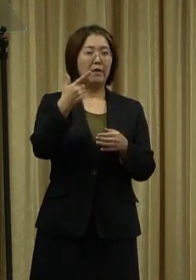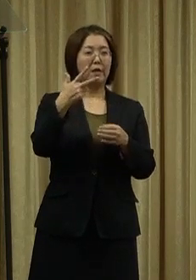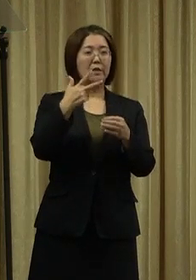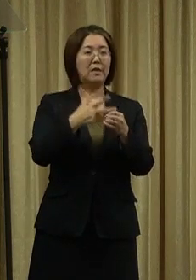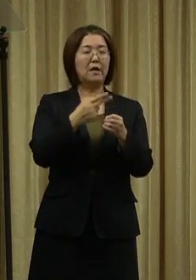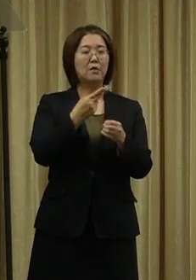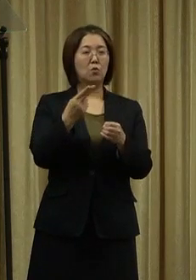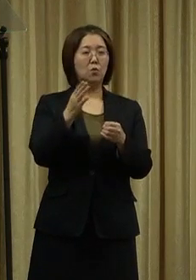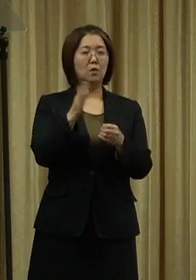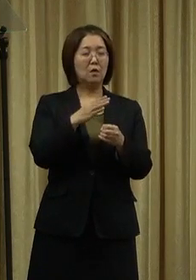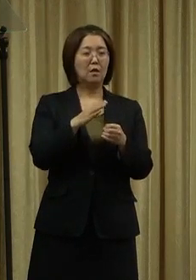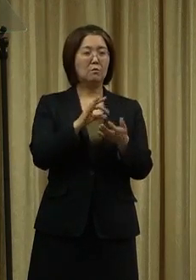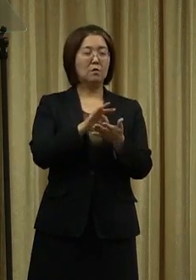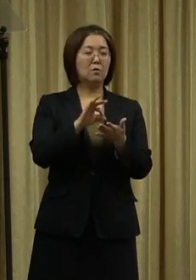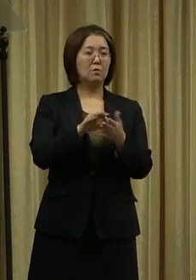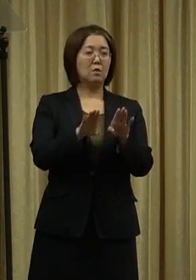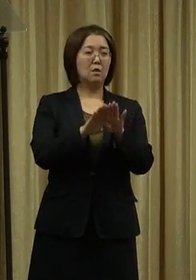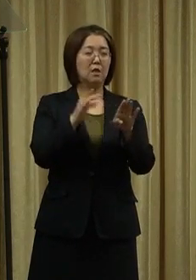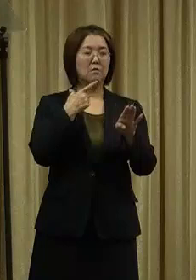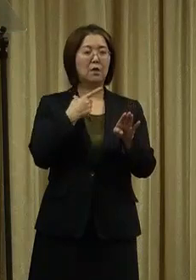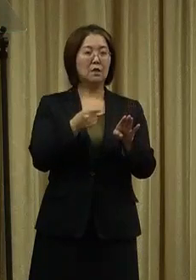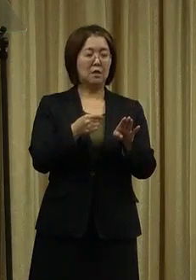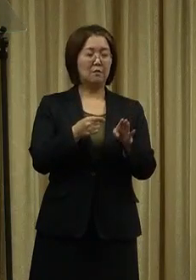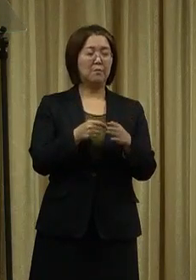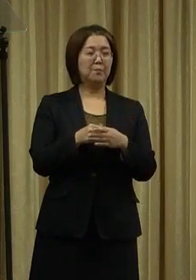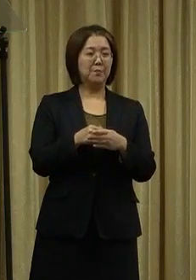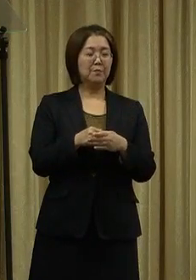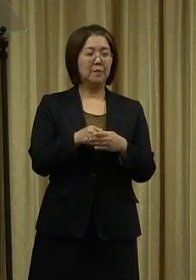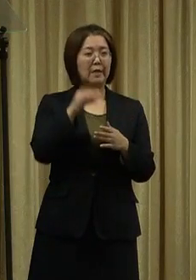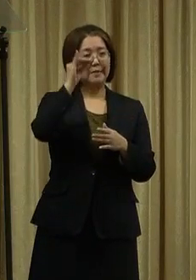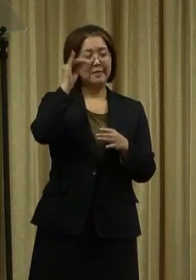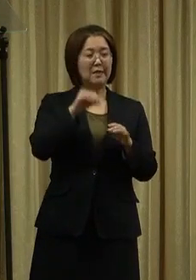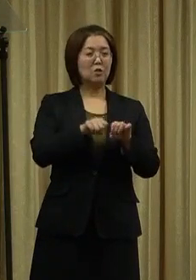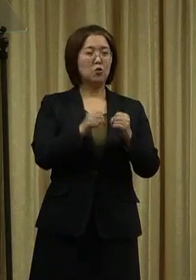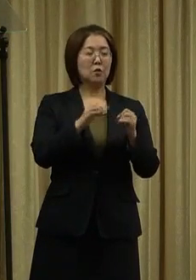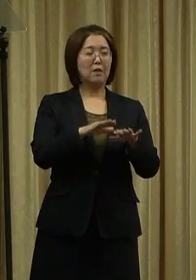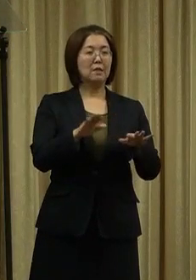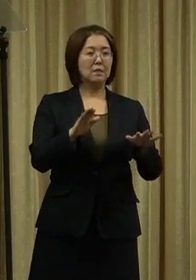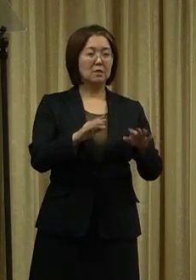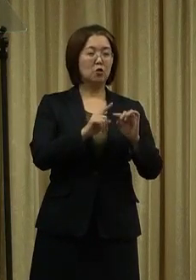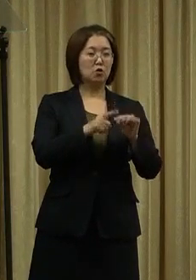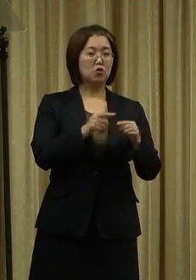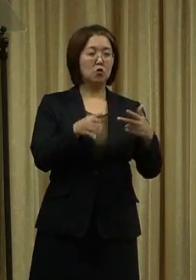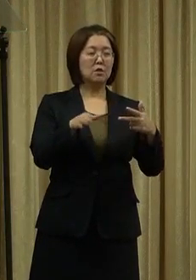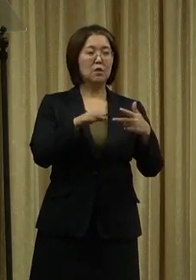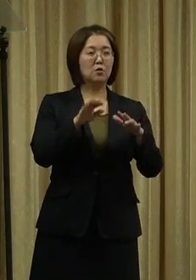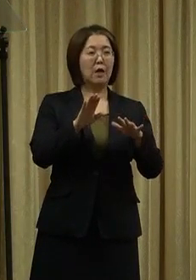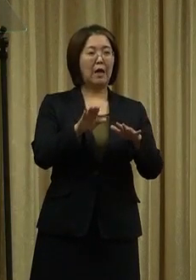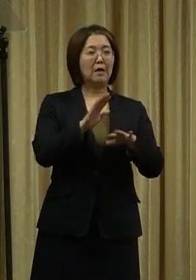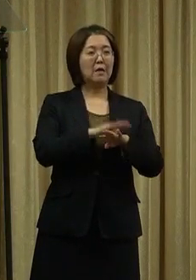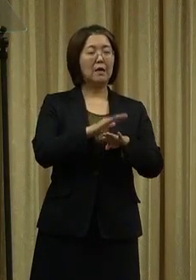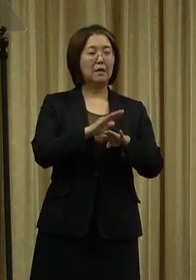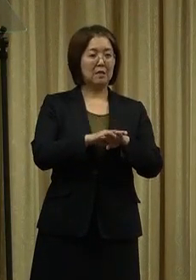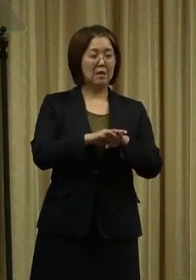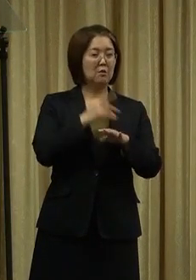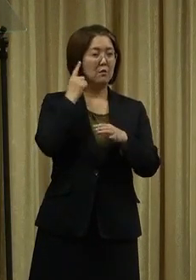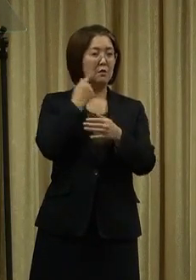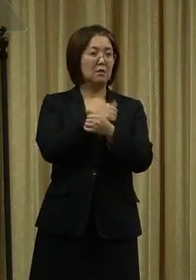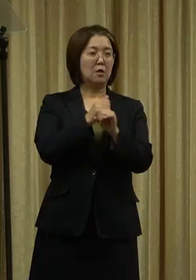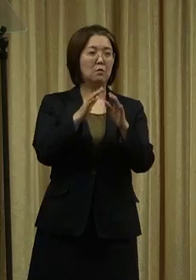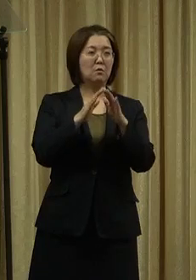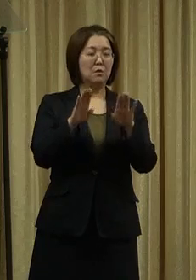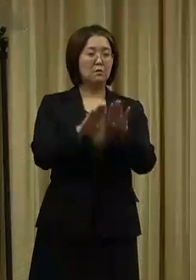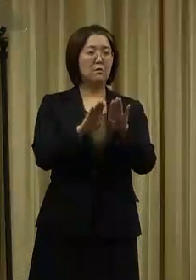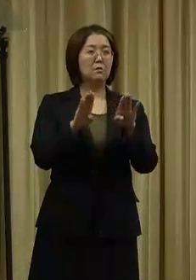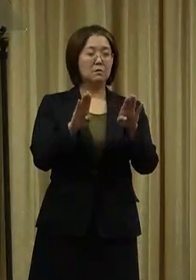します。このほか知的障害児入所施設の今後の在り方についての検討会を開催するととも